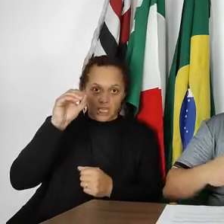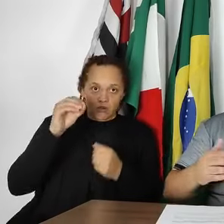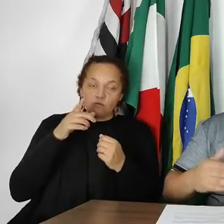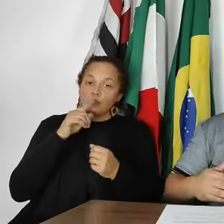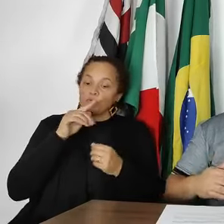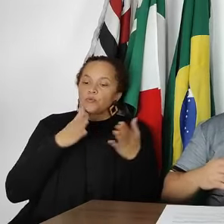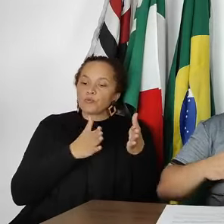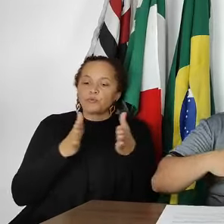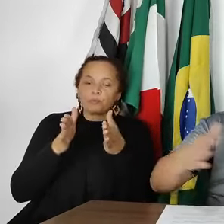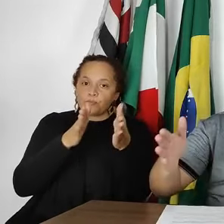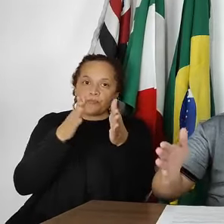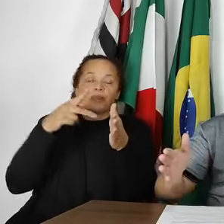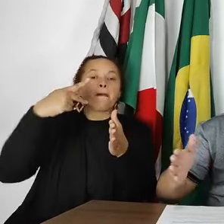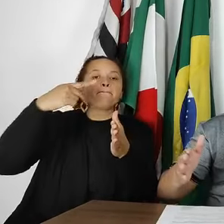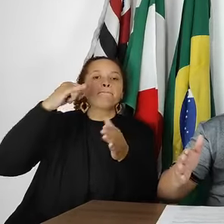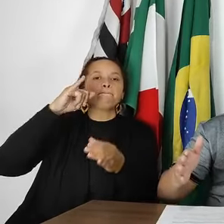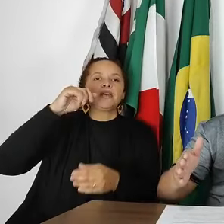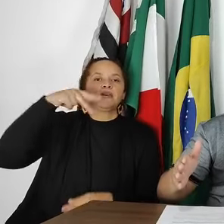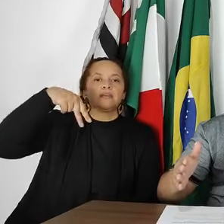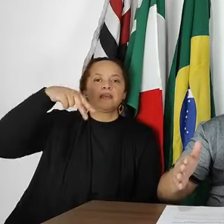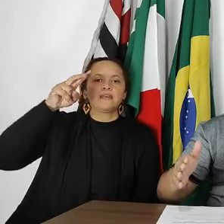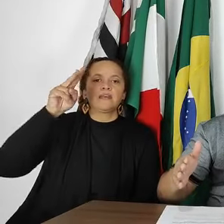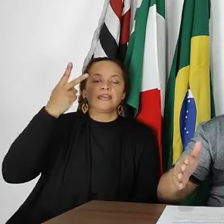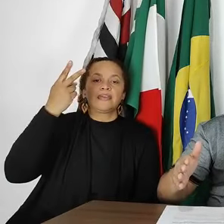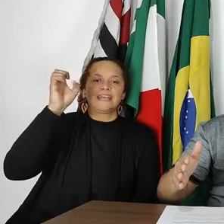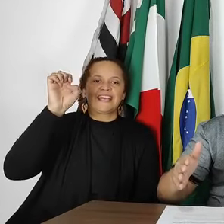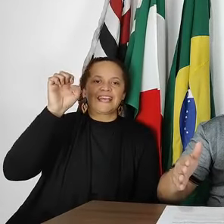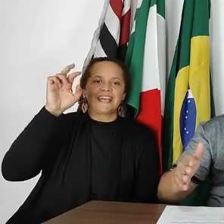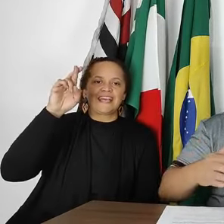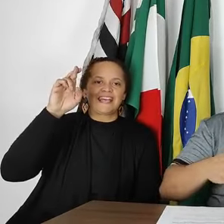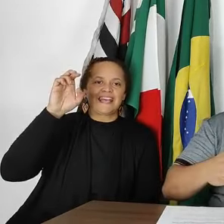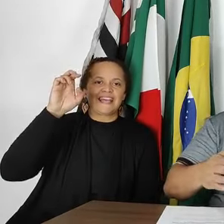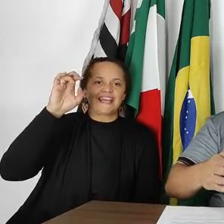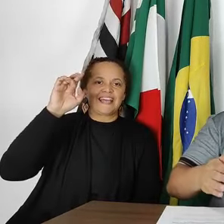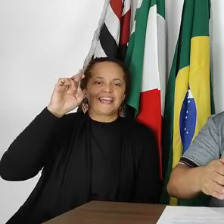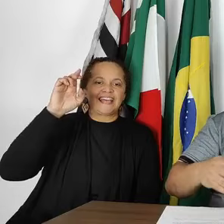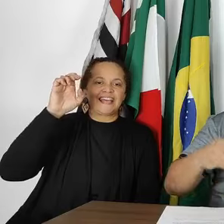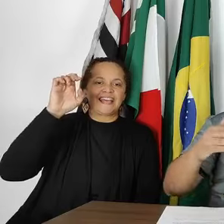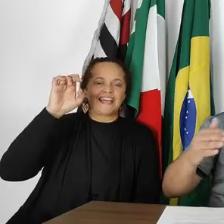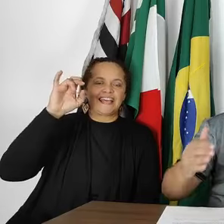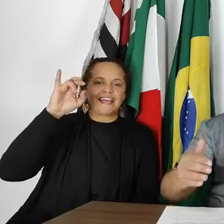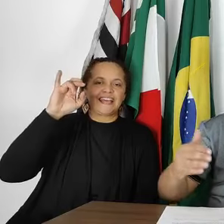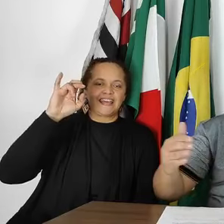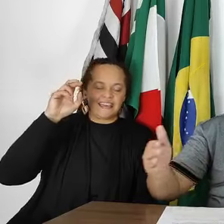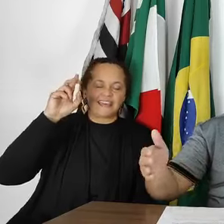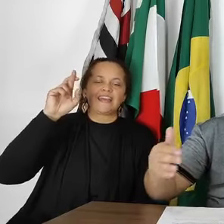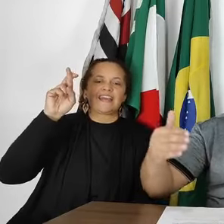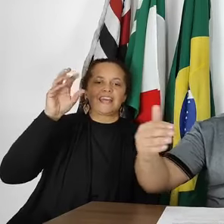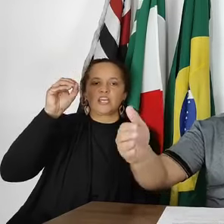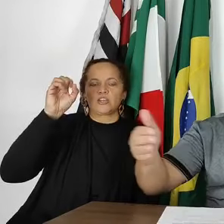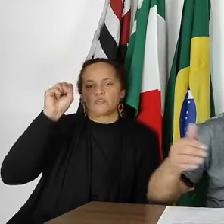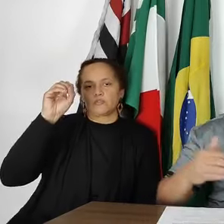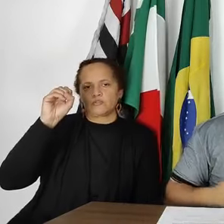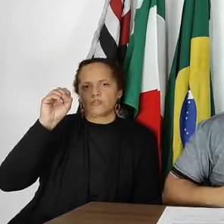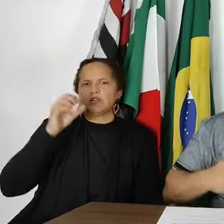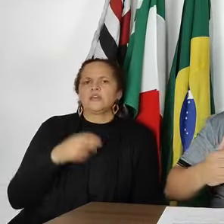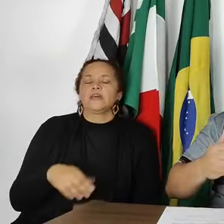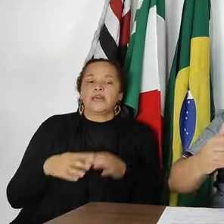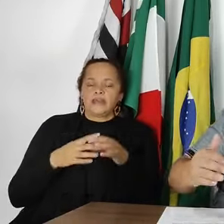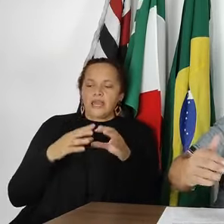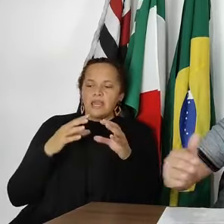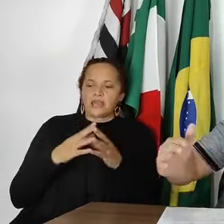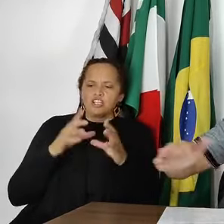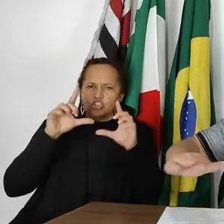descontaminação, de despoluição do Rio Pinheiros. Parece impossível, né? Mas realmente alguns trechos